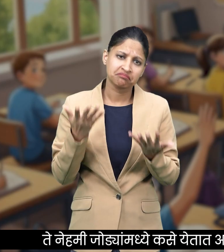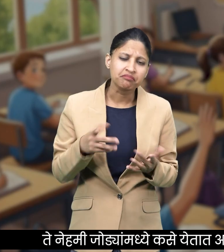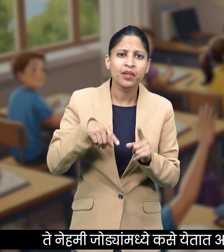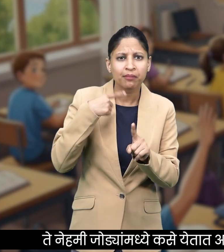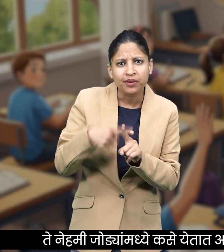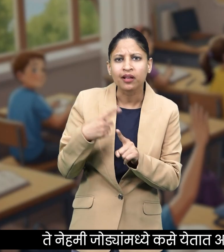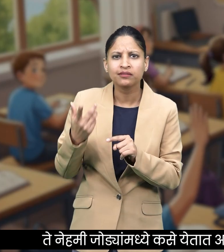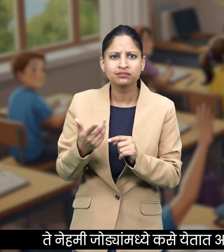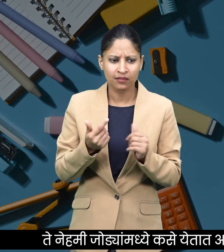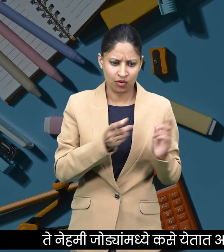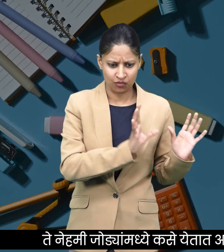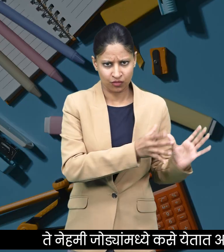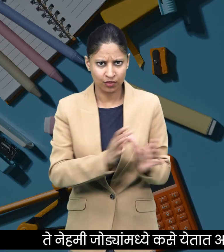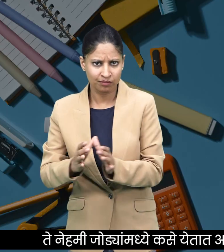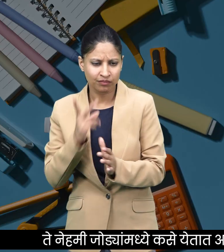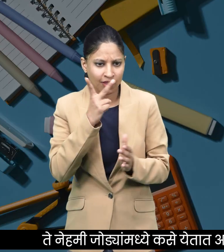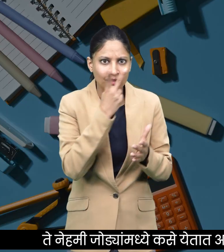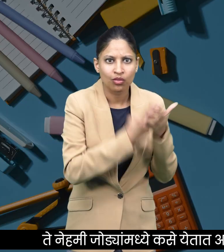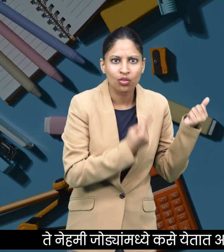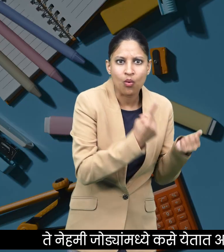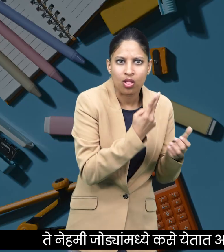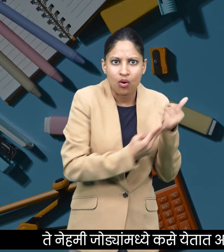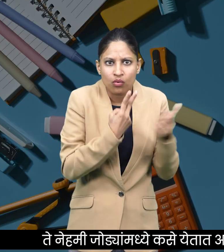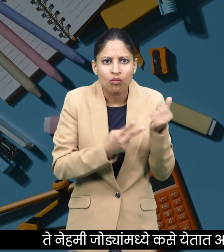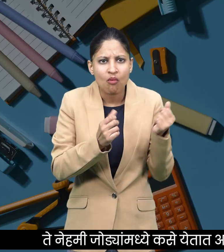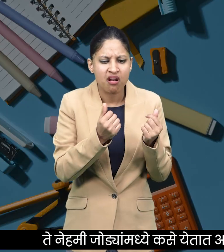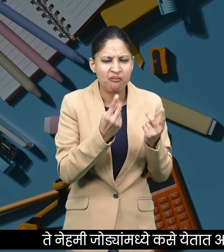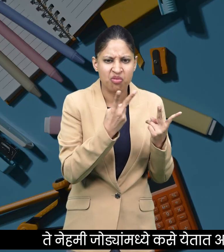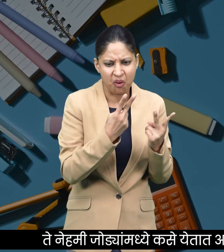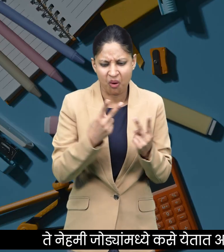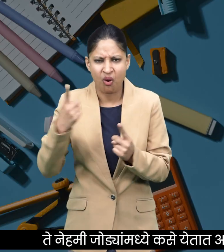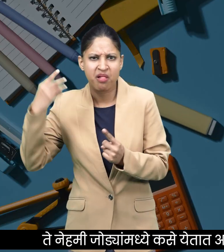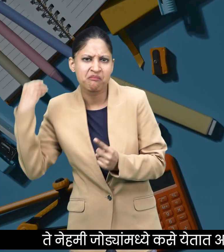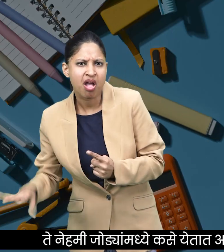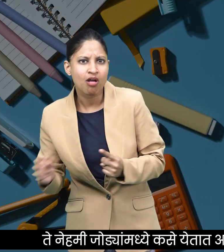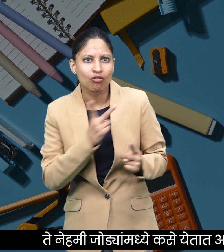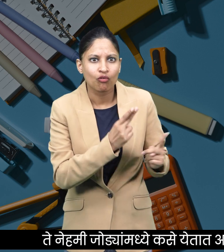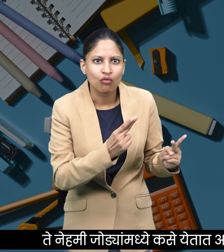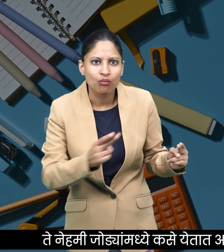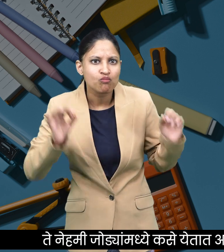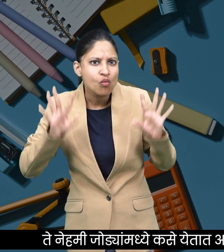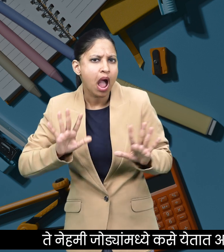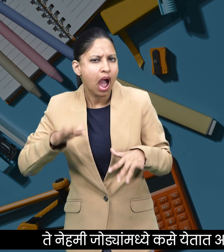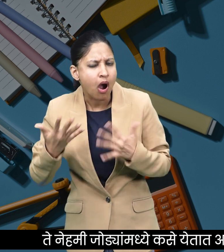ते नेहमी जोड्यांमध्ये कसे येतात आणि आपण ते आपल्याला दैनंदिन जीवनात कुठे वापरतो.